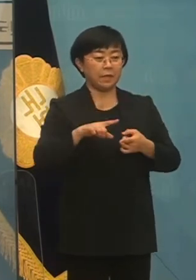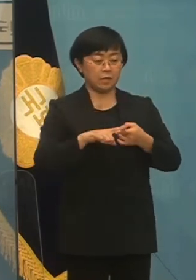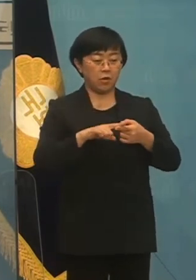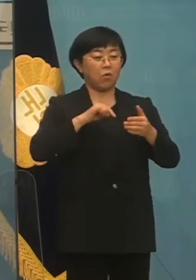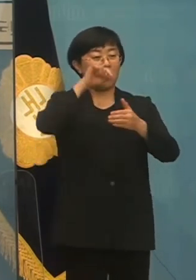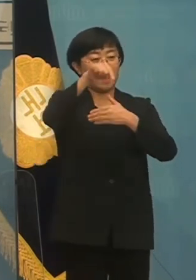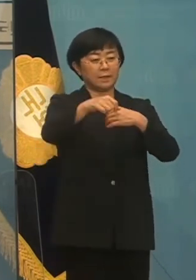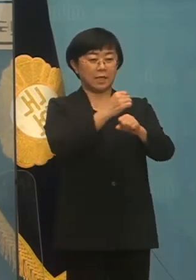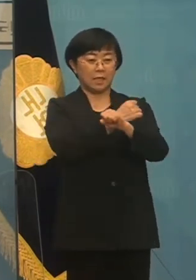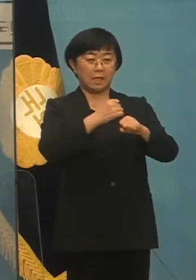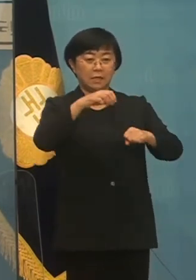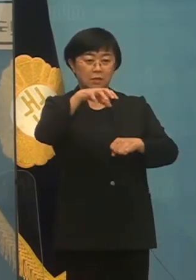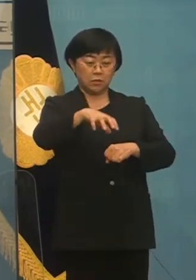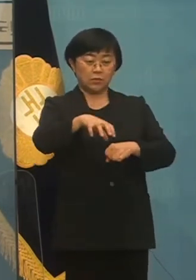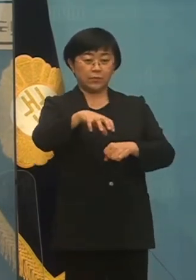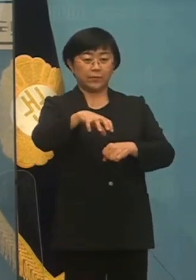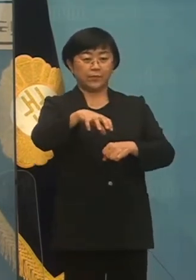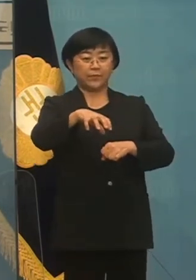국회가 광장에서